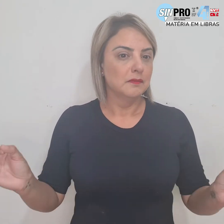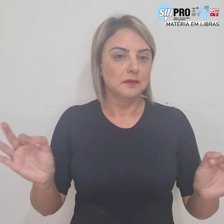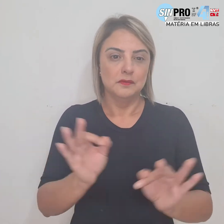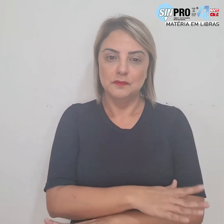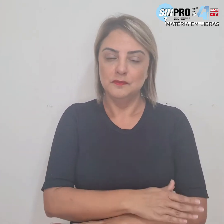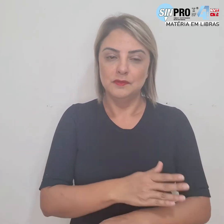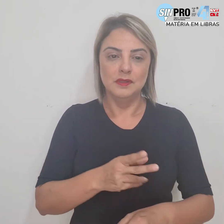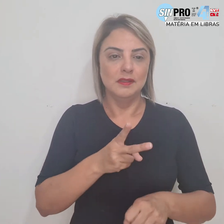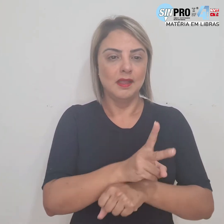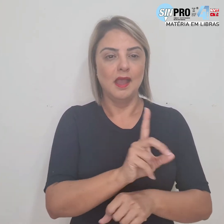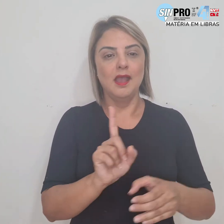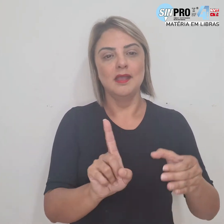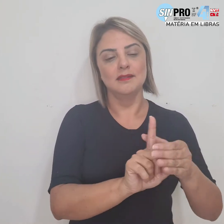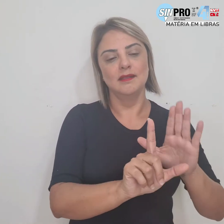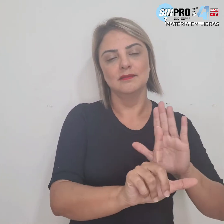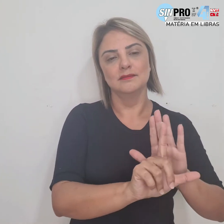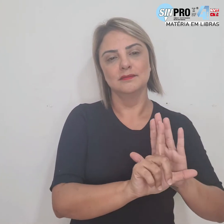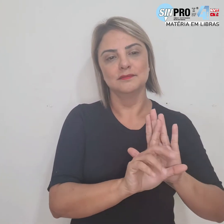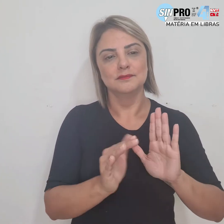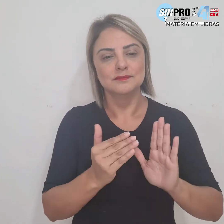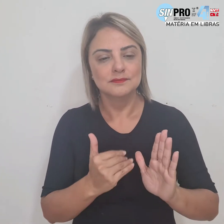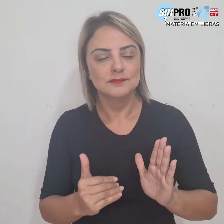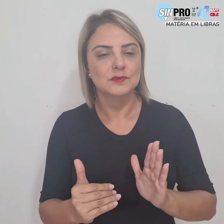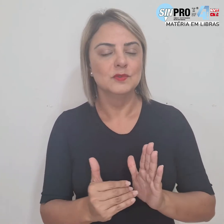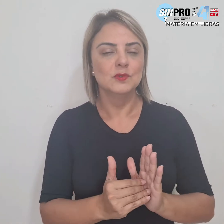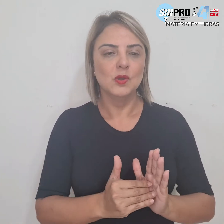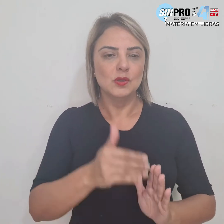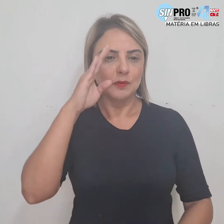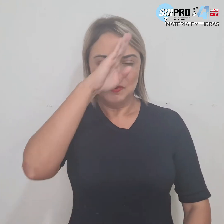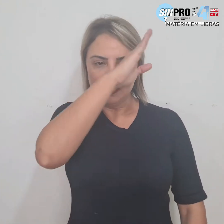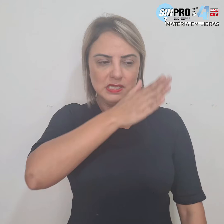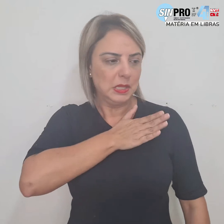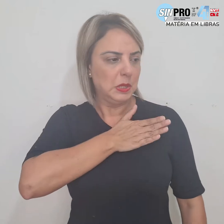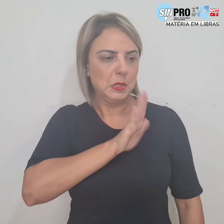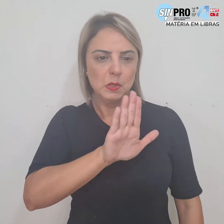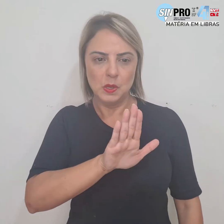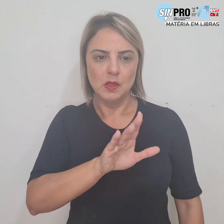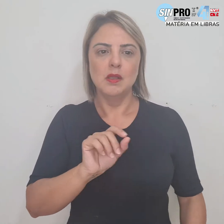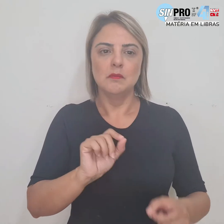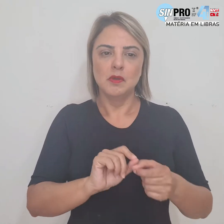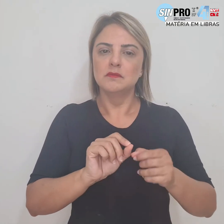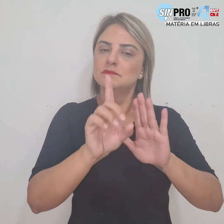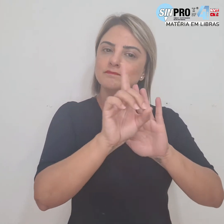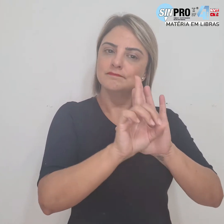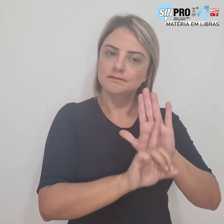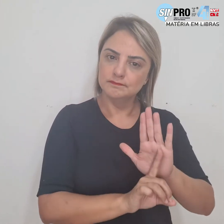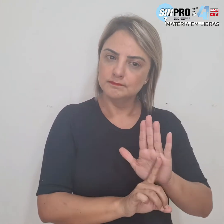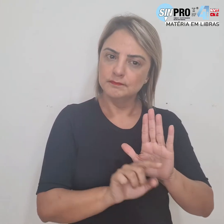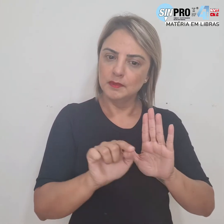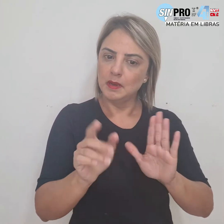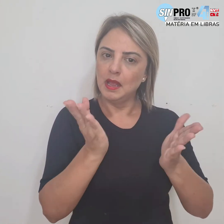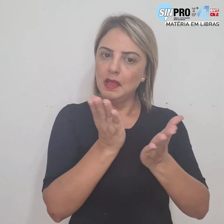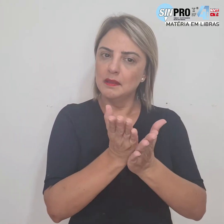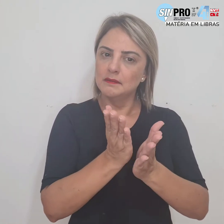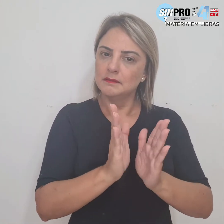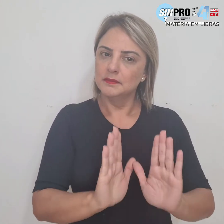da reserva legal. Todos aqueles que o presidente não gostar, ele poderá fazer um decreto para extinguir